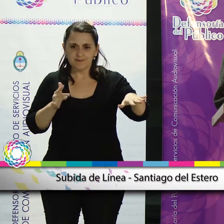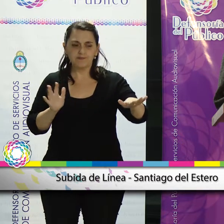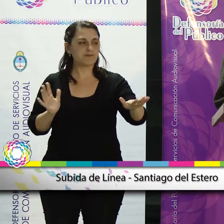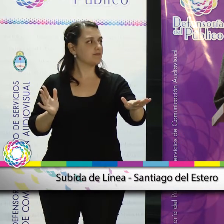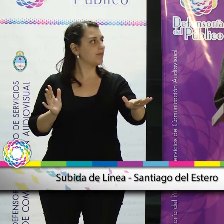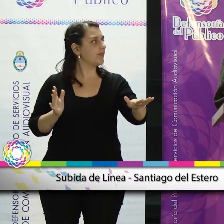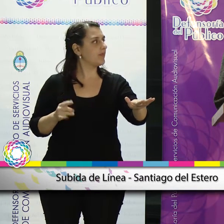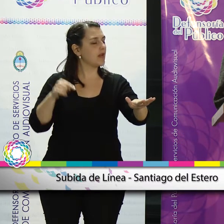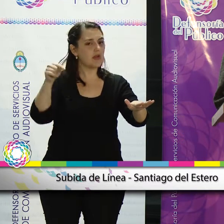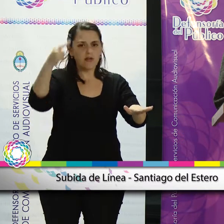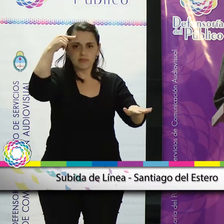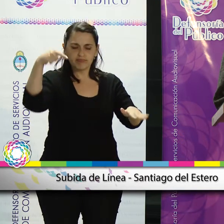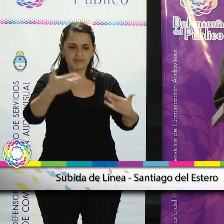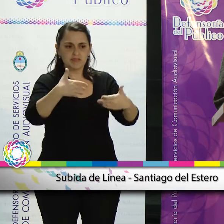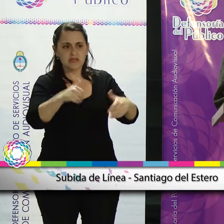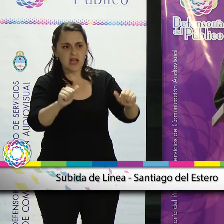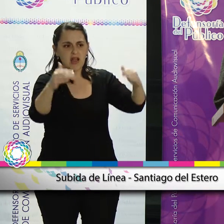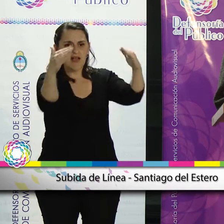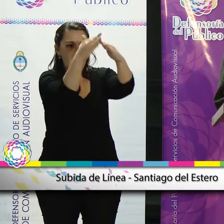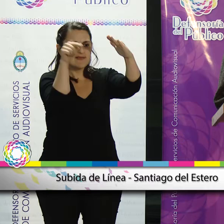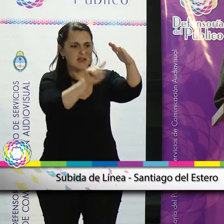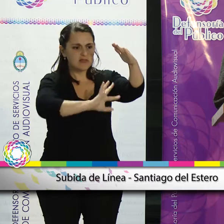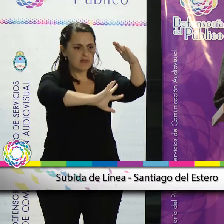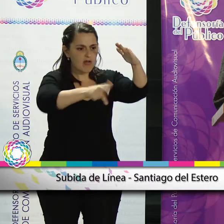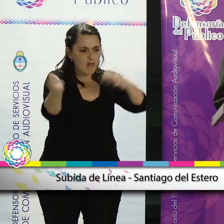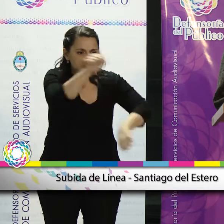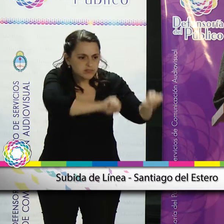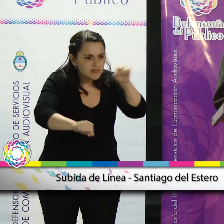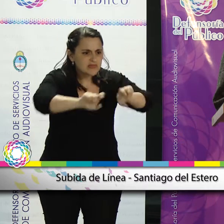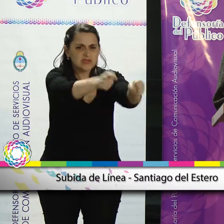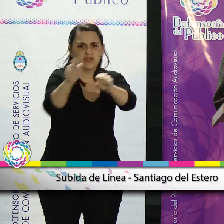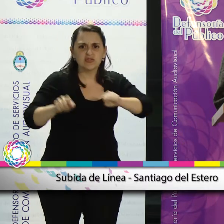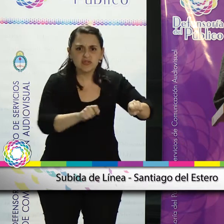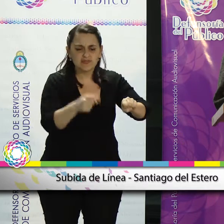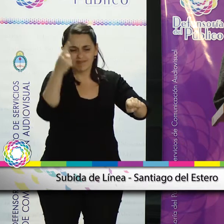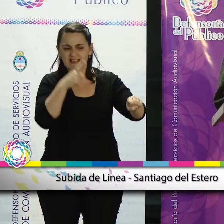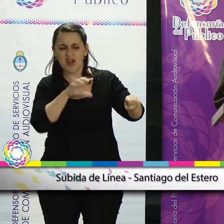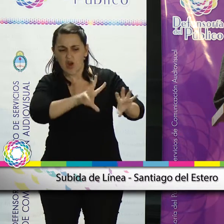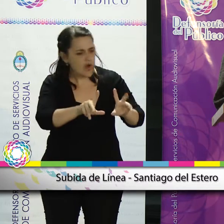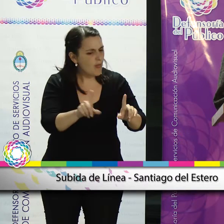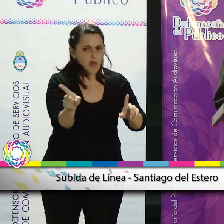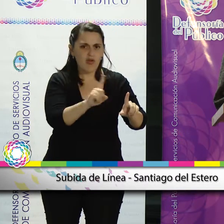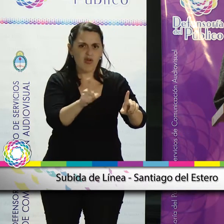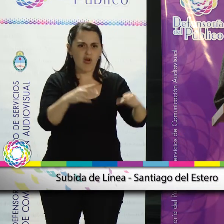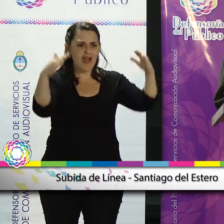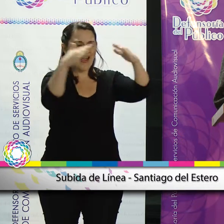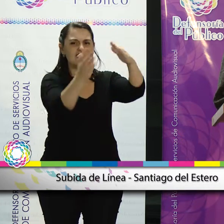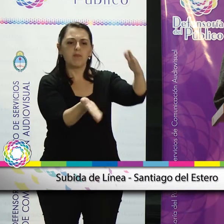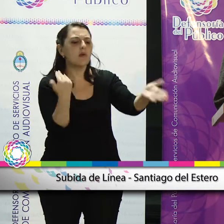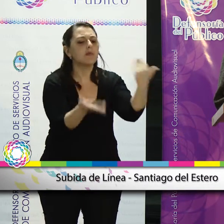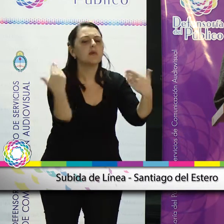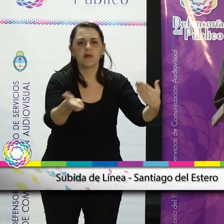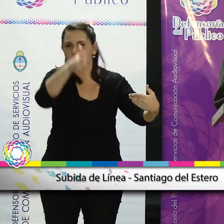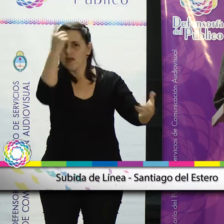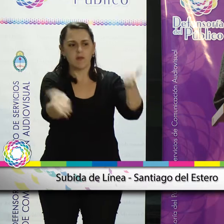encontrado que en su domicilio había sido violentado y más que una escena de un robo había encontrado en escena de un allanamiento en el cual